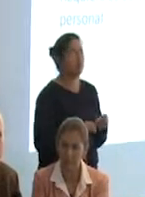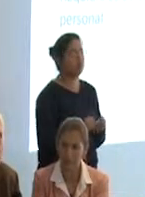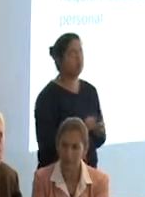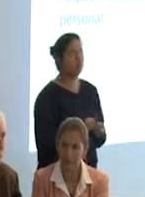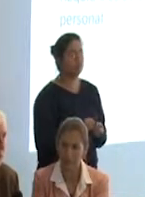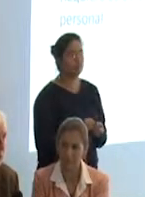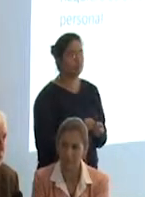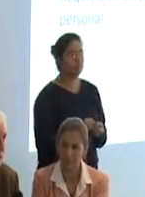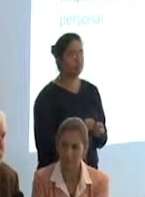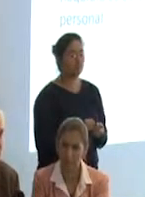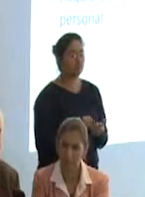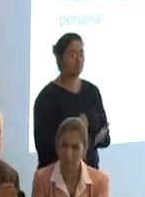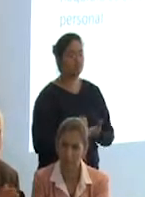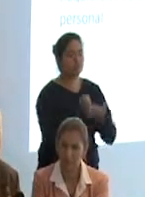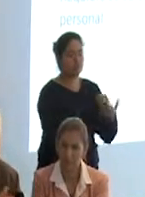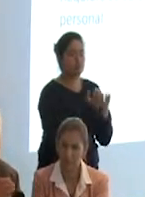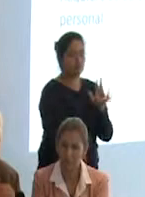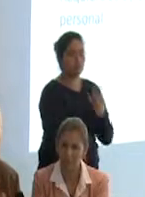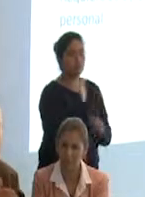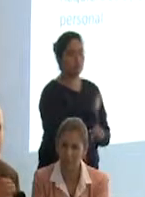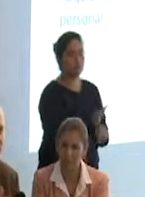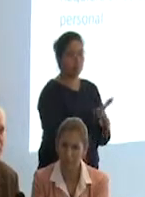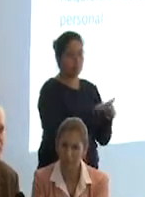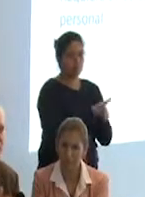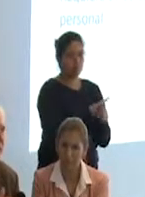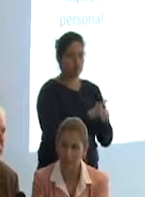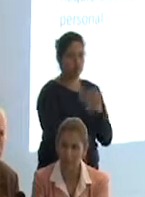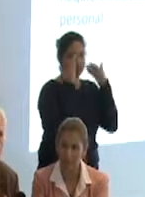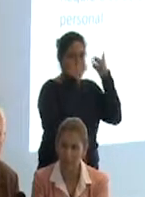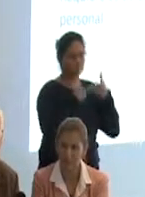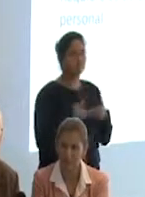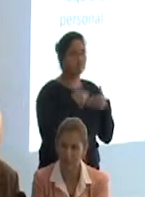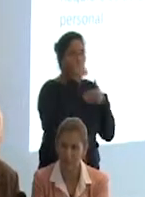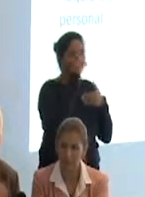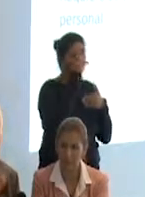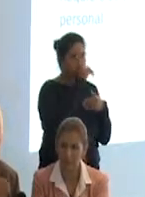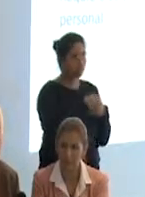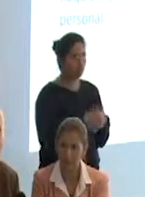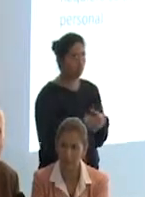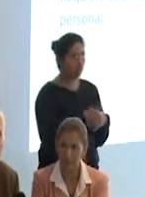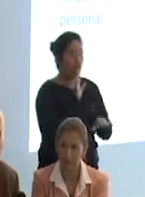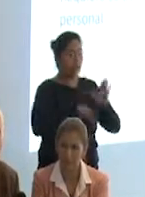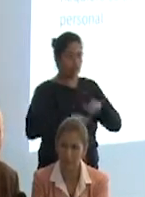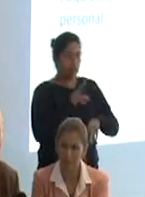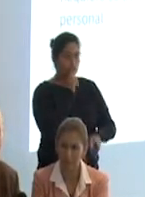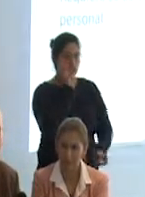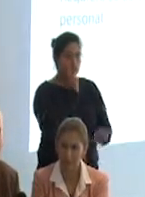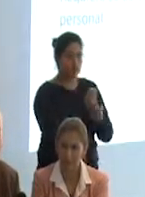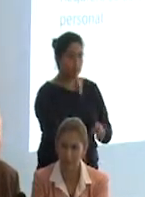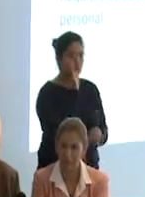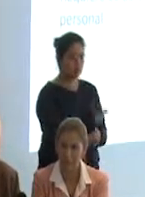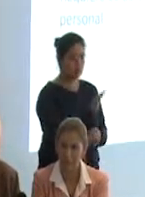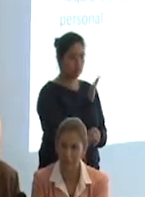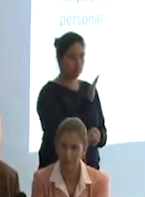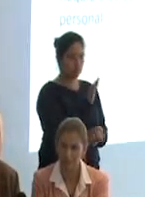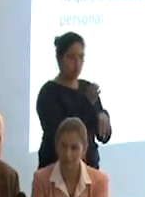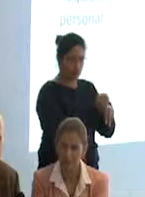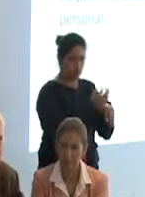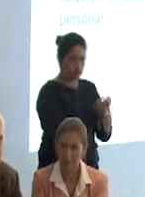ayude al estudiante en situación de discapacidad. A veces es muy difícil para el docente que